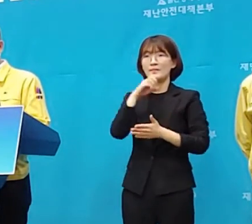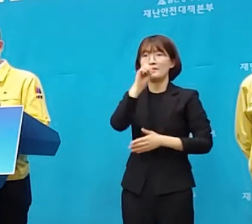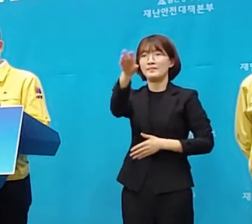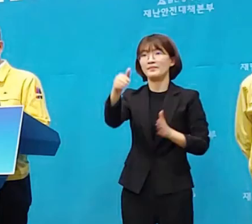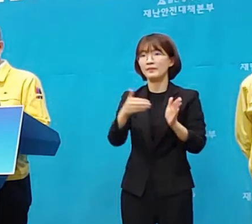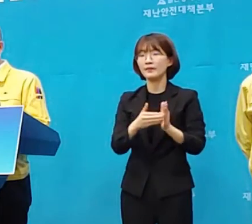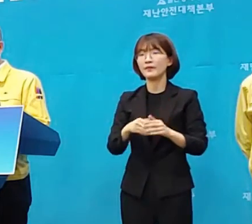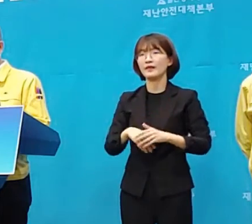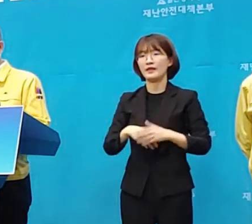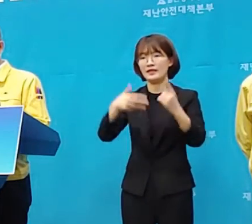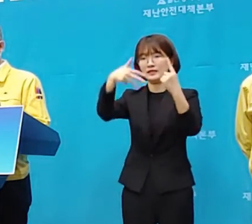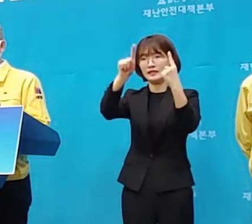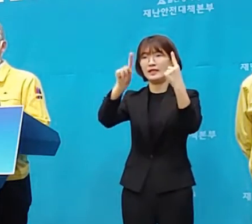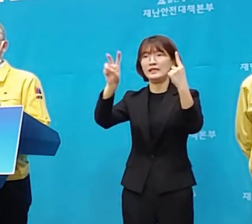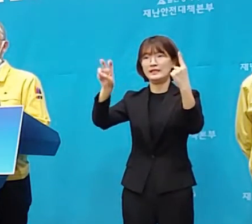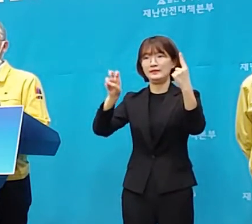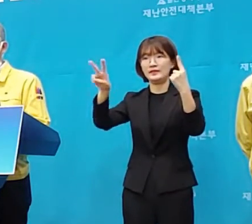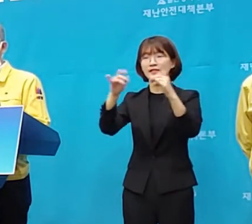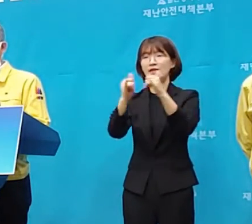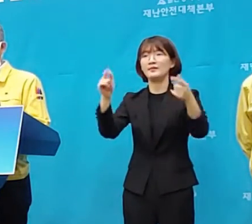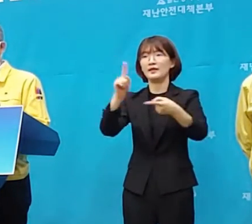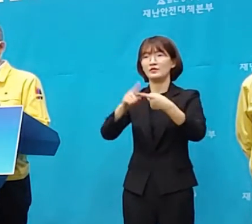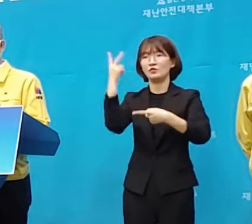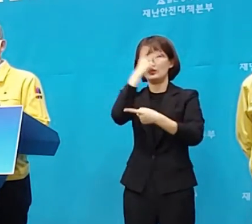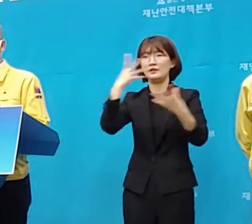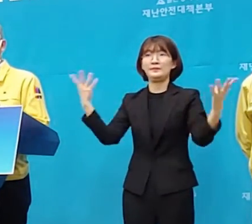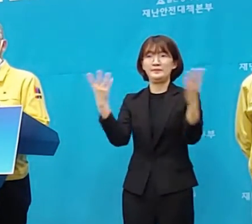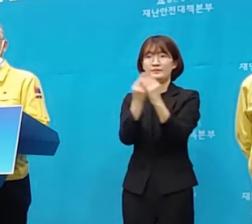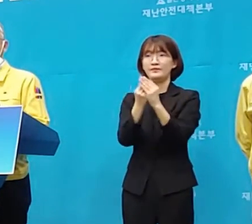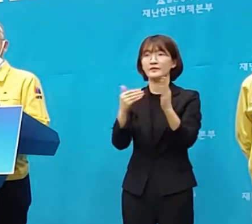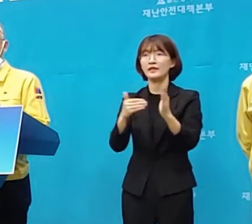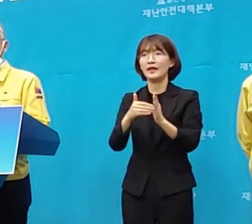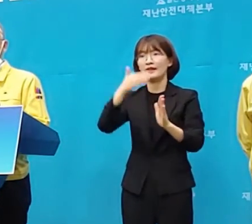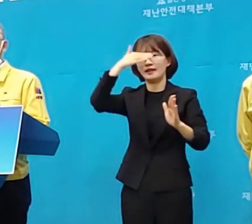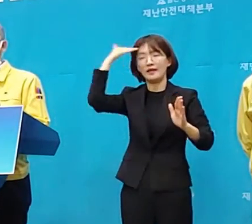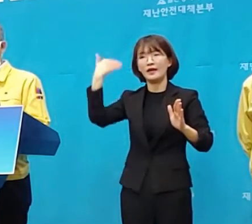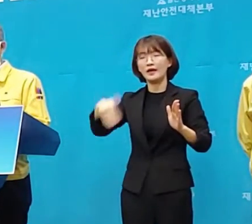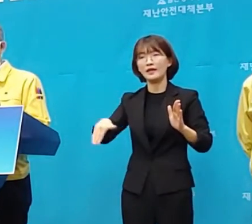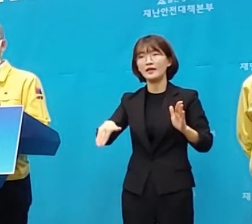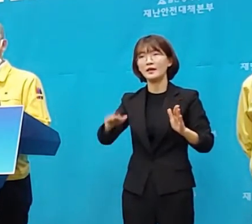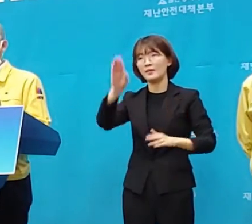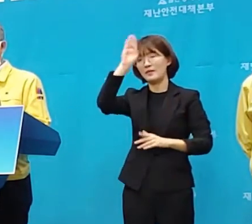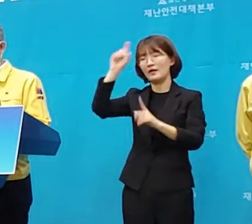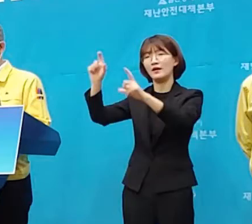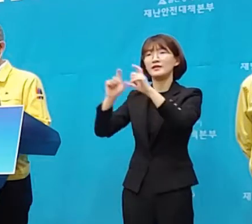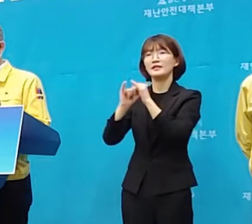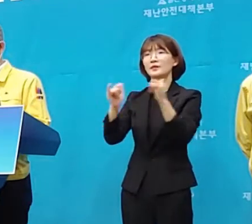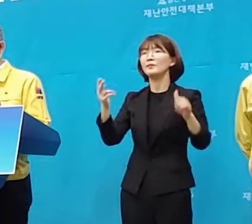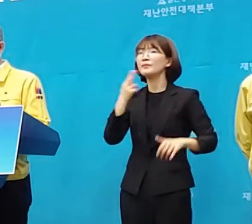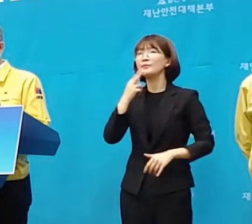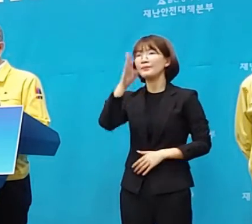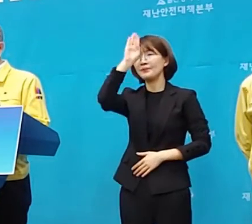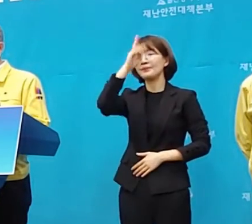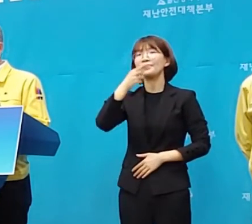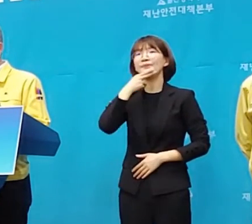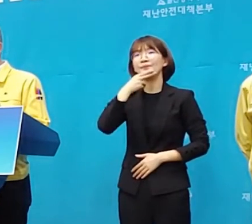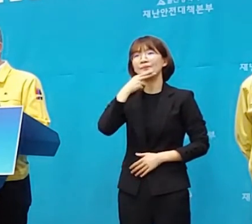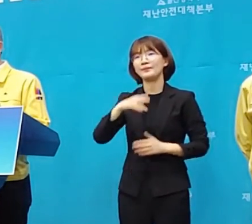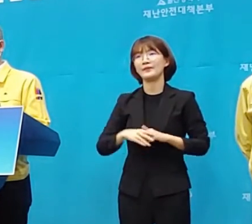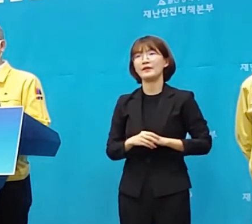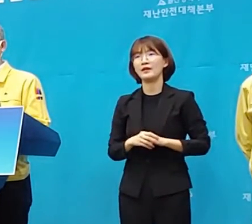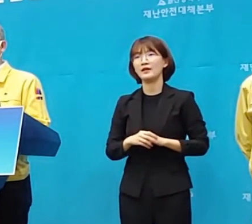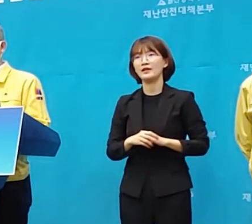1차 22명에 대해서는 조사를 완료했습니다. 다행히 양성이 없이 모두 음성으로 나왔습니다.